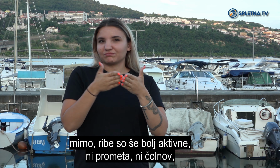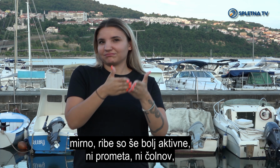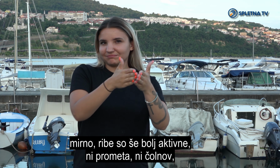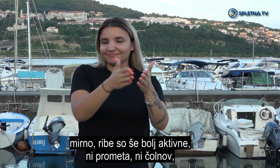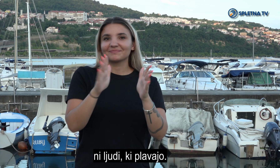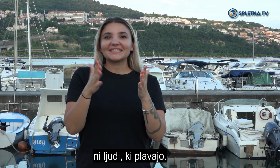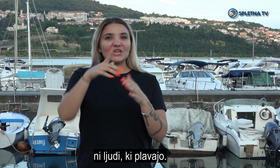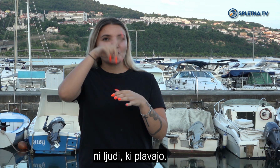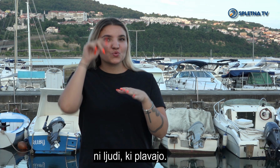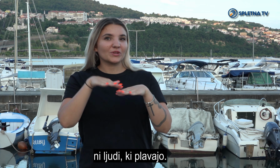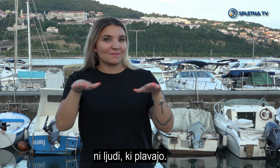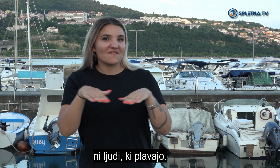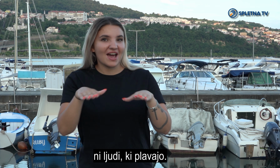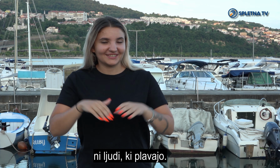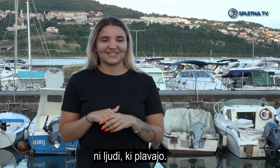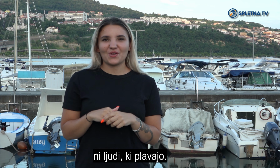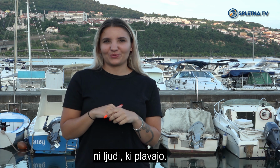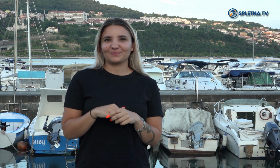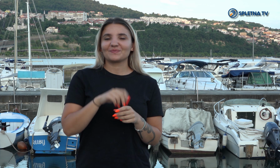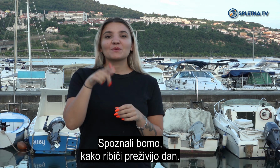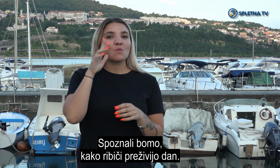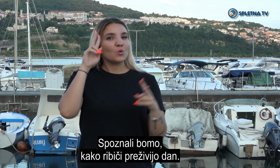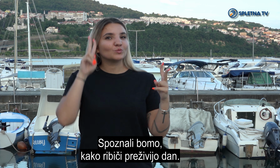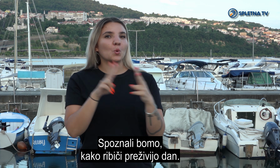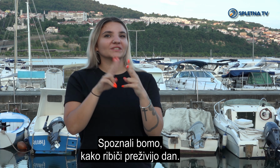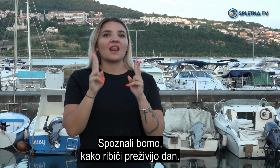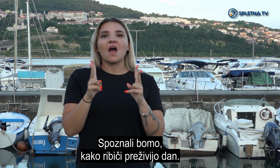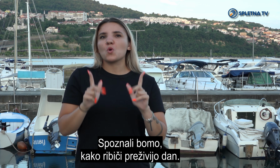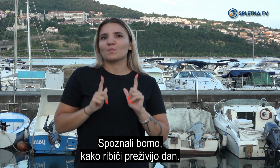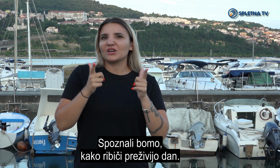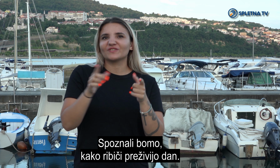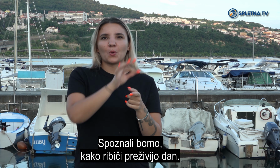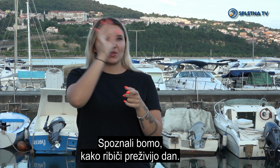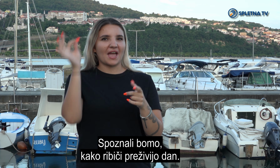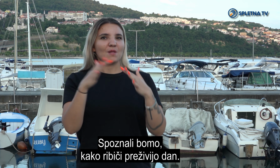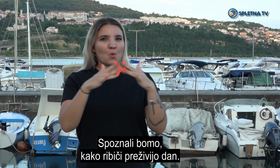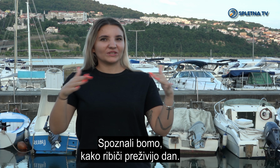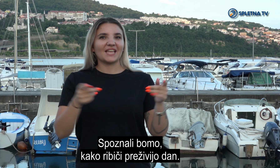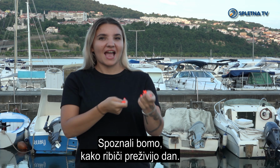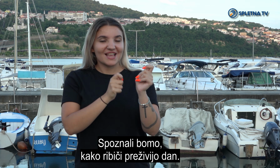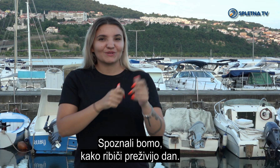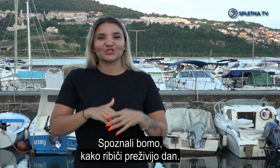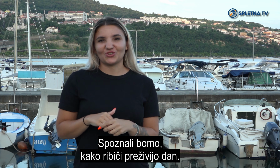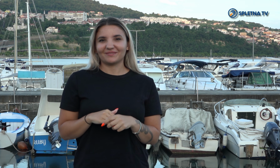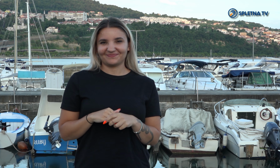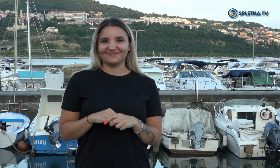prometa, ni čolnov, ni ljudi, ki plavajo. Spoznali bomo, kako ribiči preživijo dan.